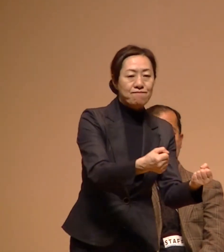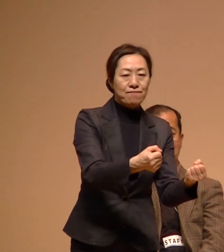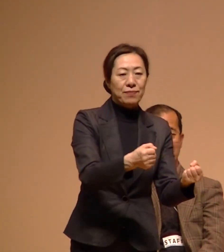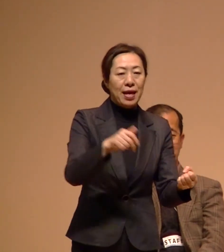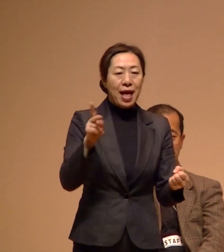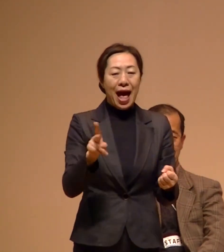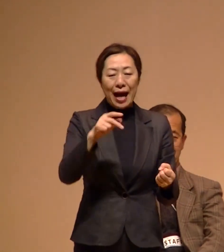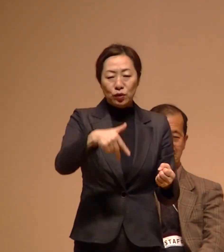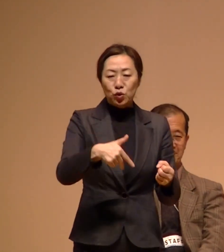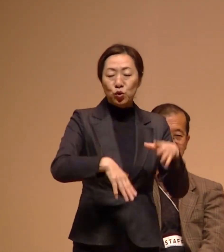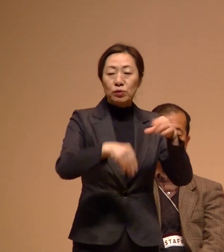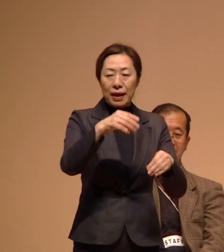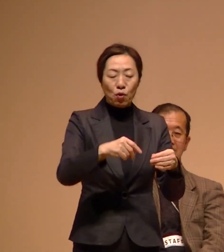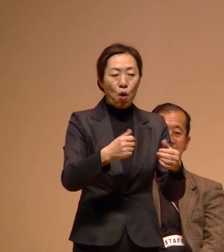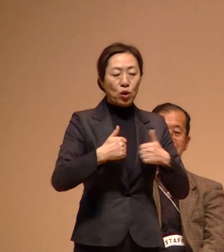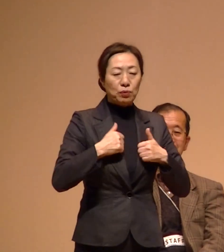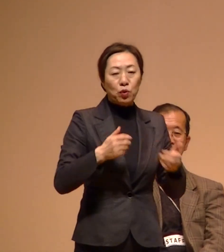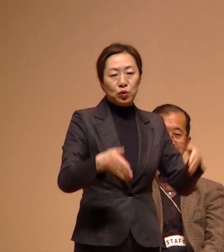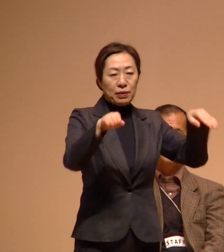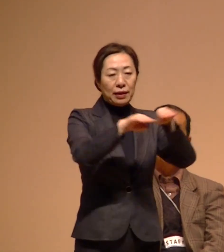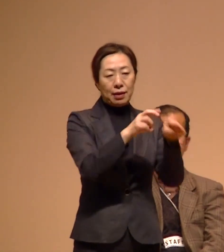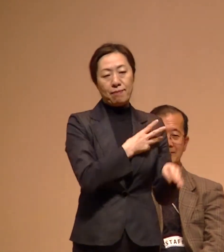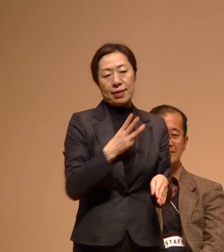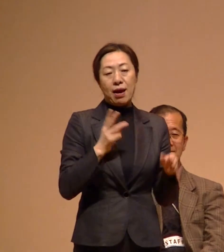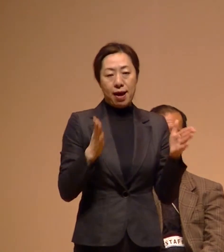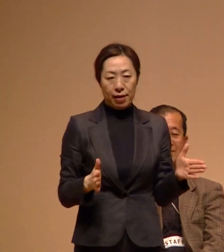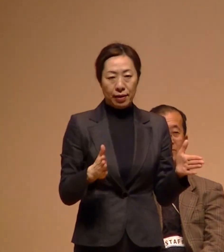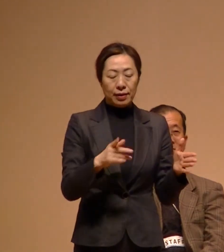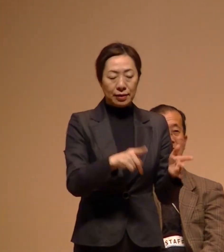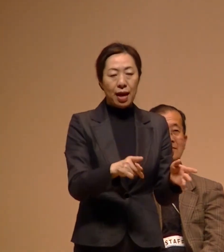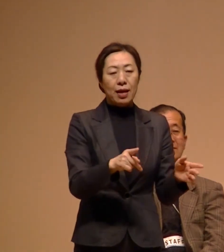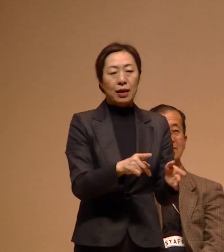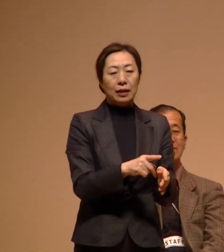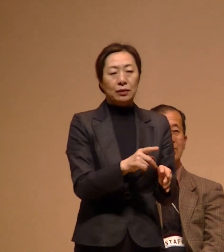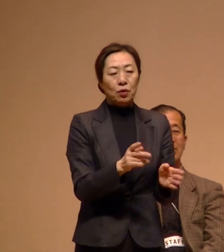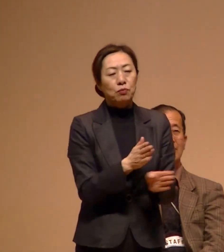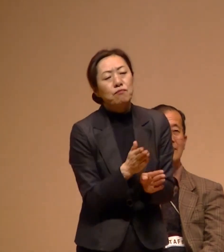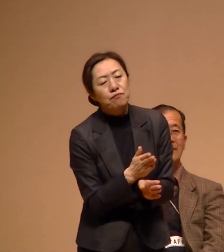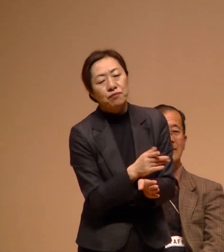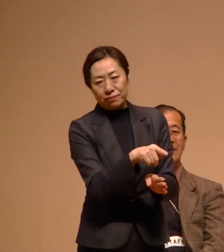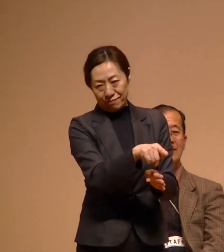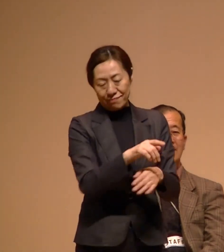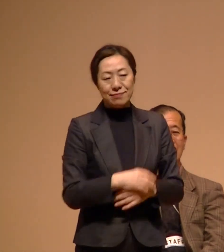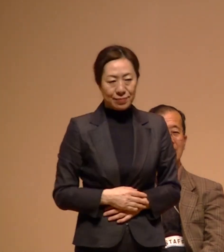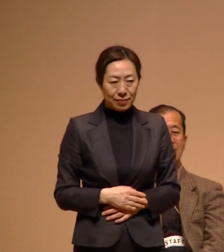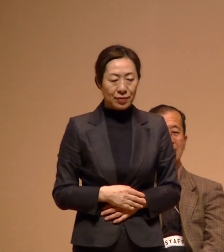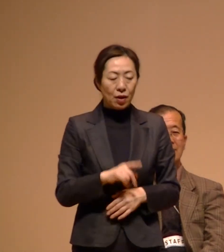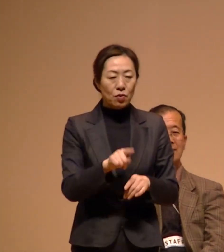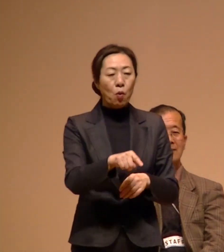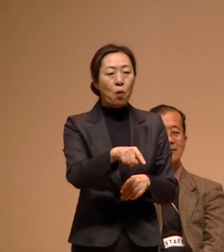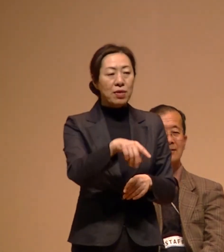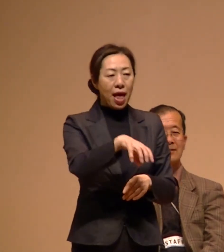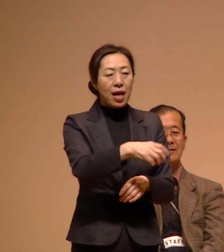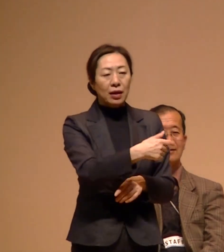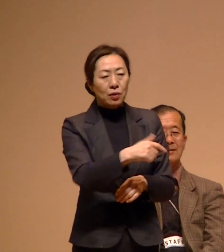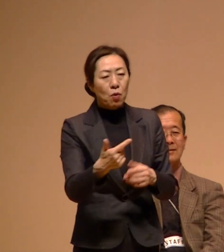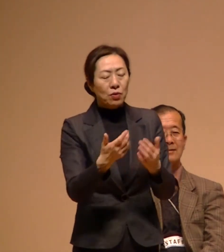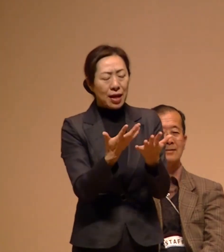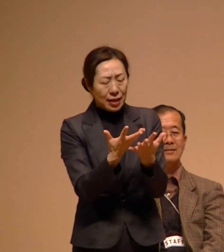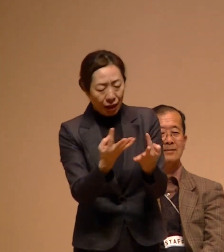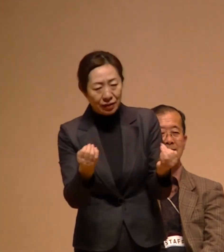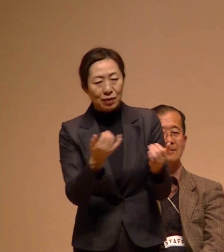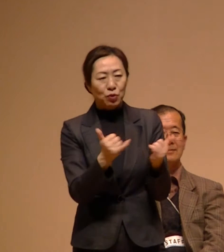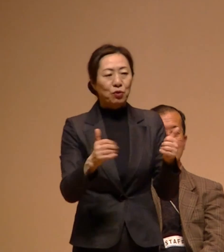の、避難生活にお世話になりました。そこで私は、たくさんの方から支援をいただきました。